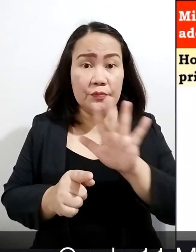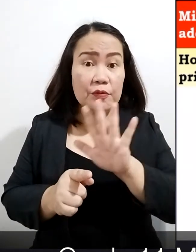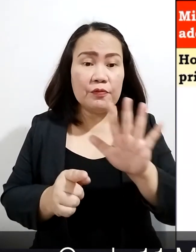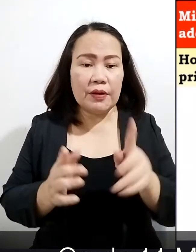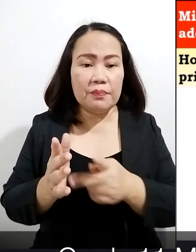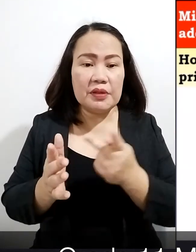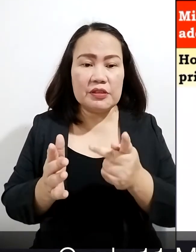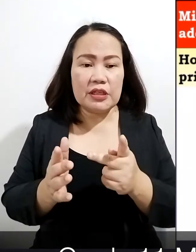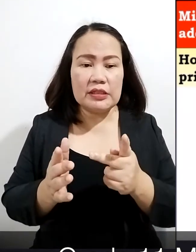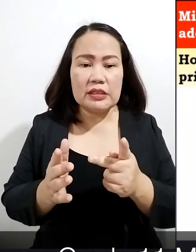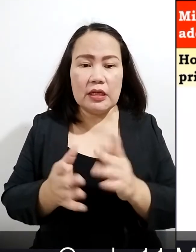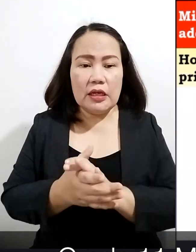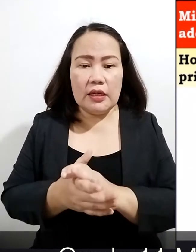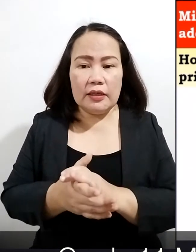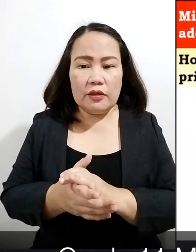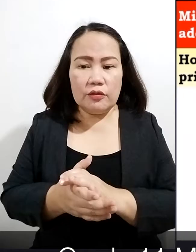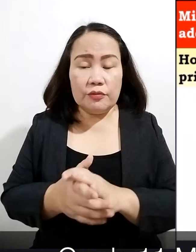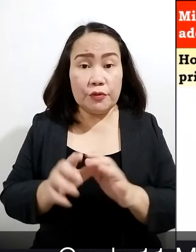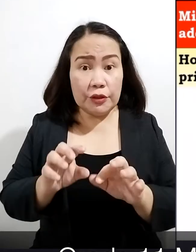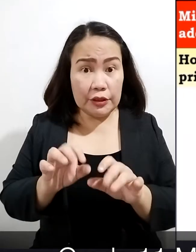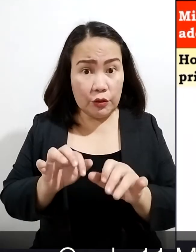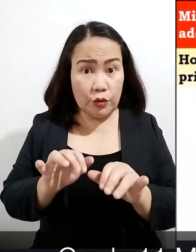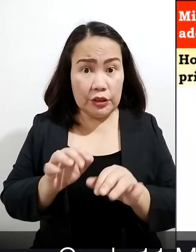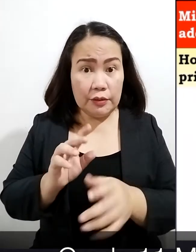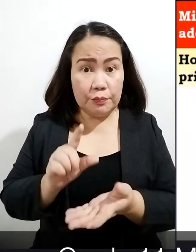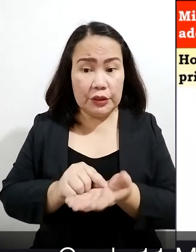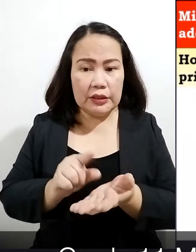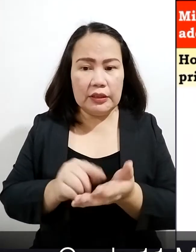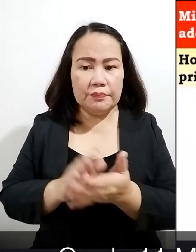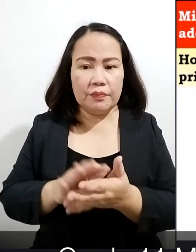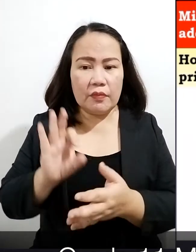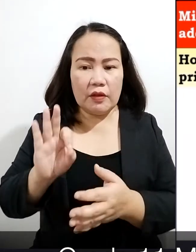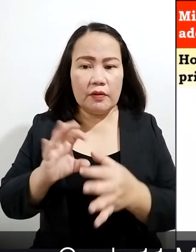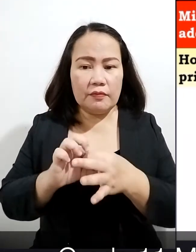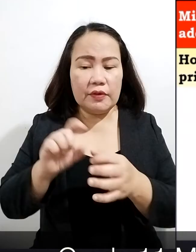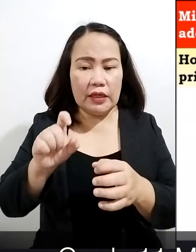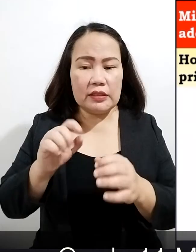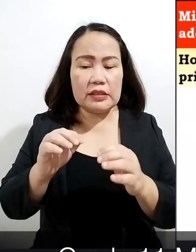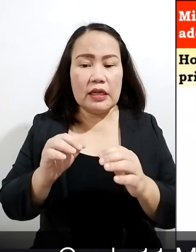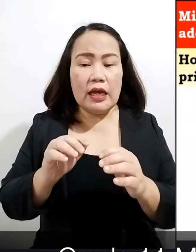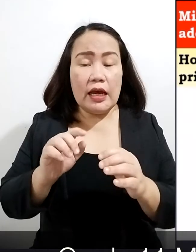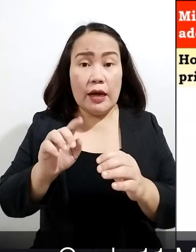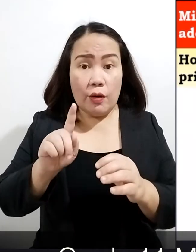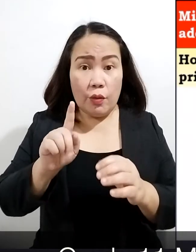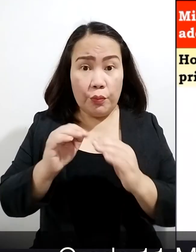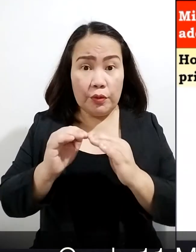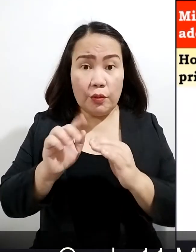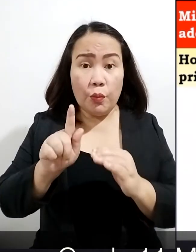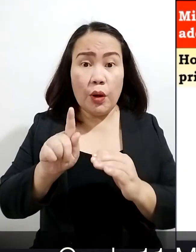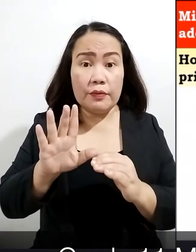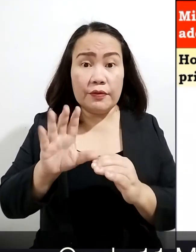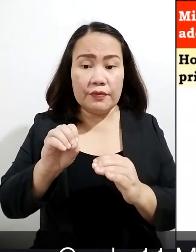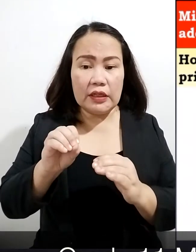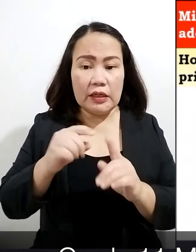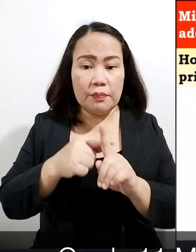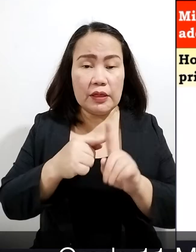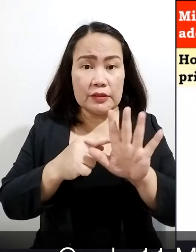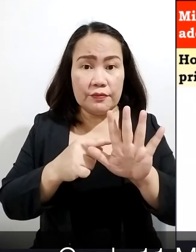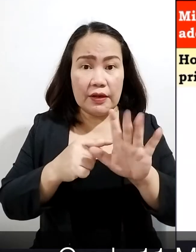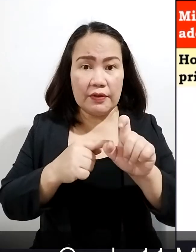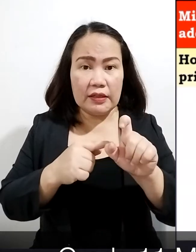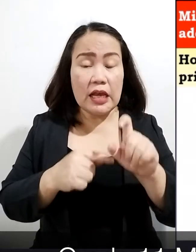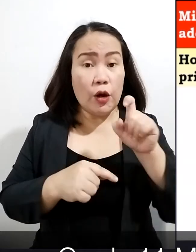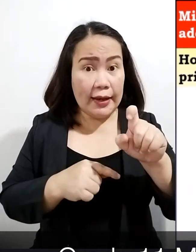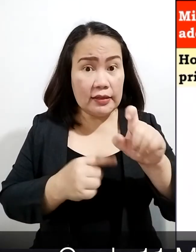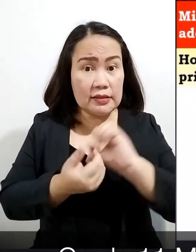kanyang ipiniprint. So, gamit yung function na f of x equals 150 plus 5x, papalitan natin lahat ng x nito ng